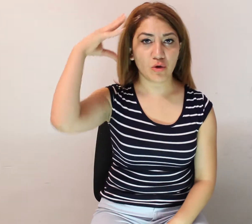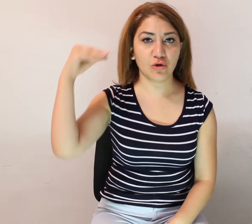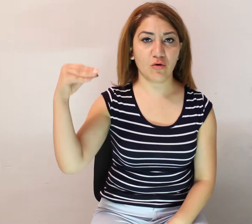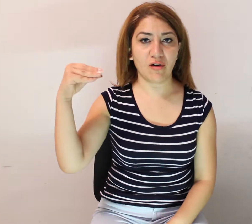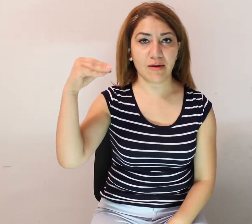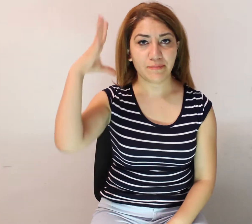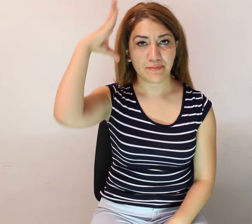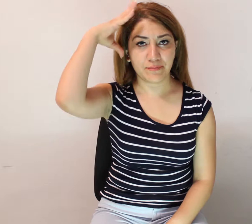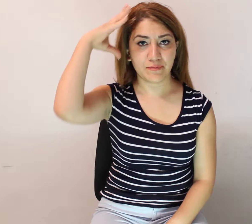Մոլդովա,